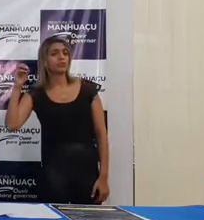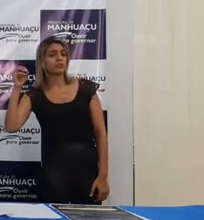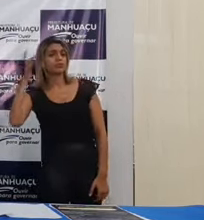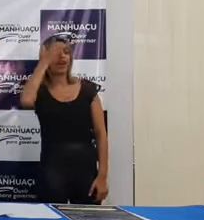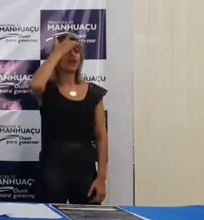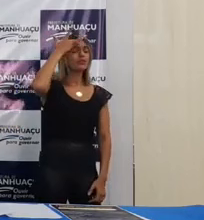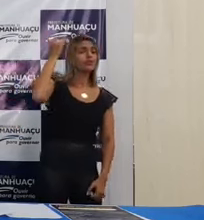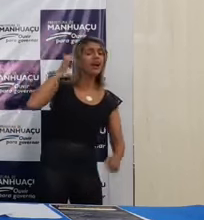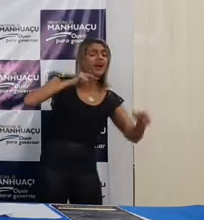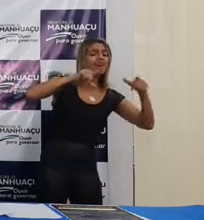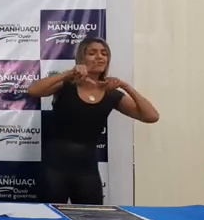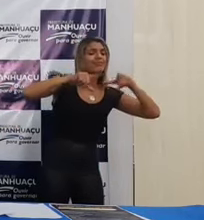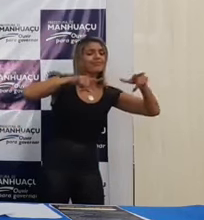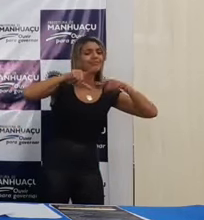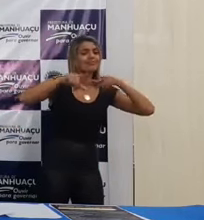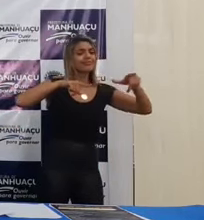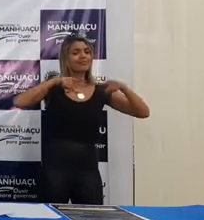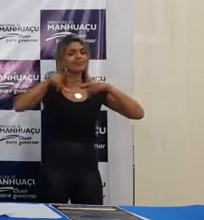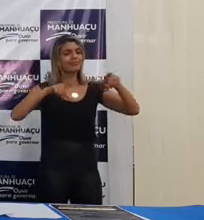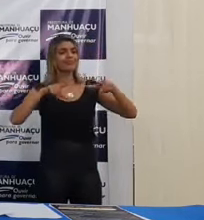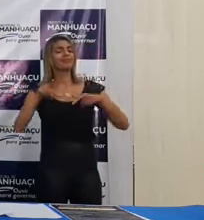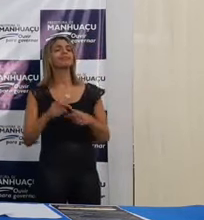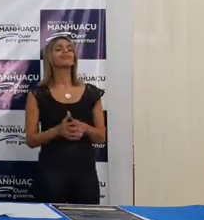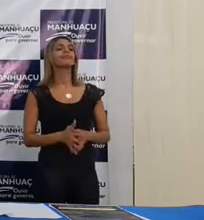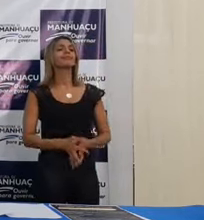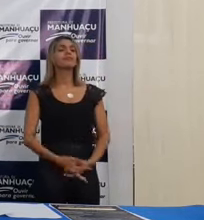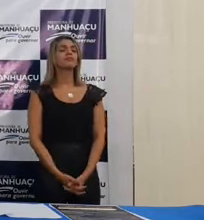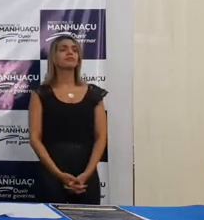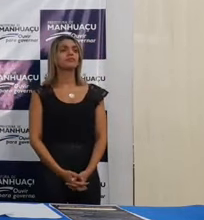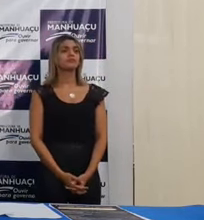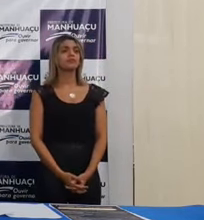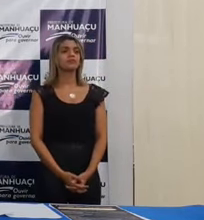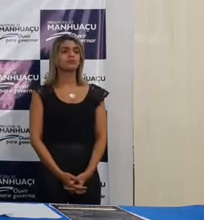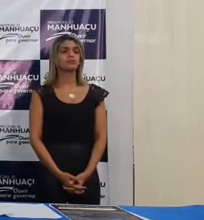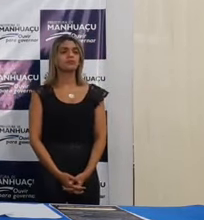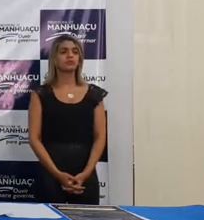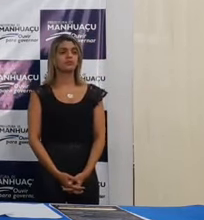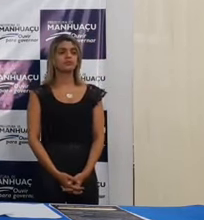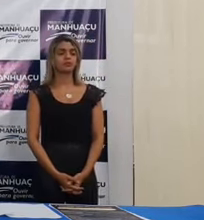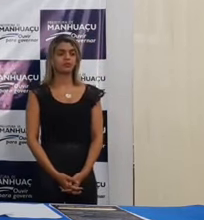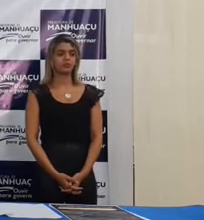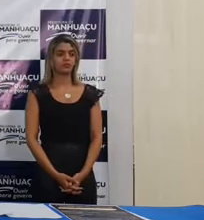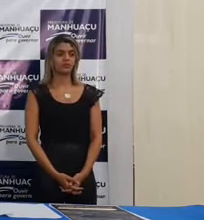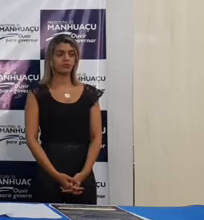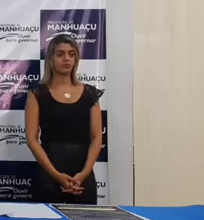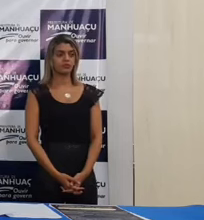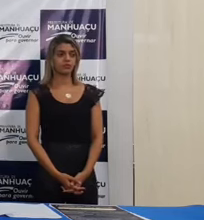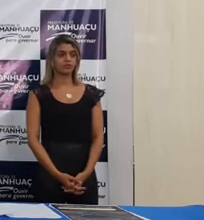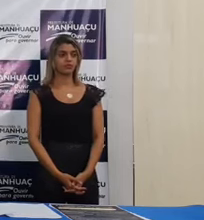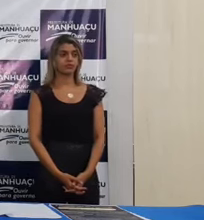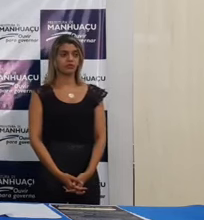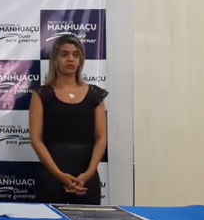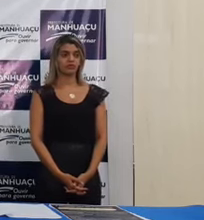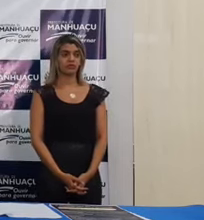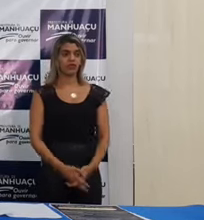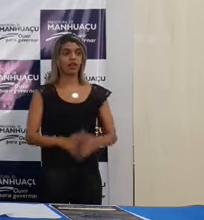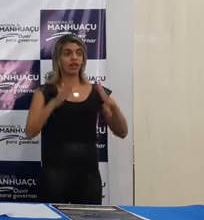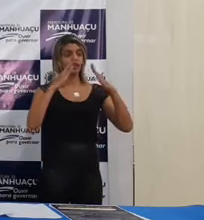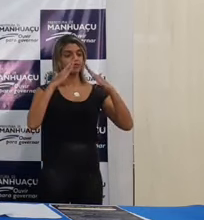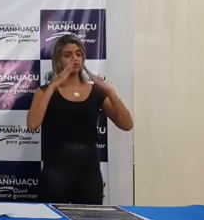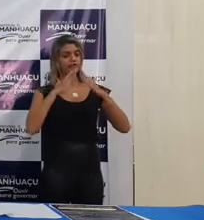assim, 24 mil pessoas do convívio diário normal aí na cidade. Ok. Igrejas e academias fechadas por